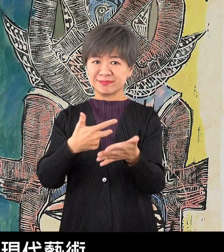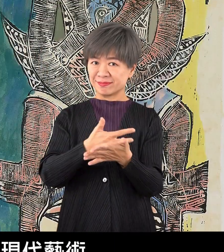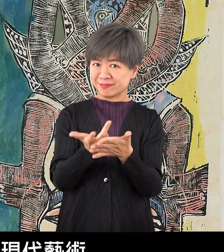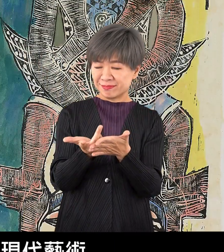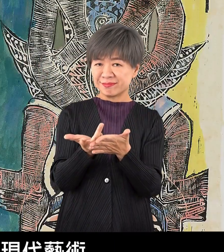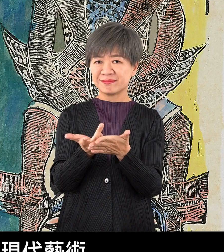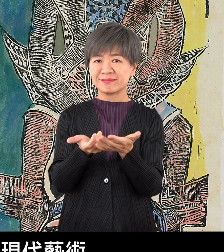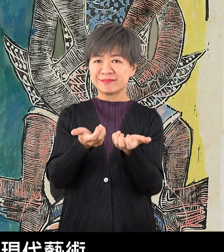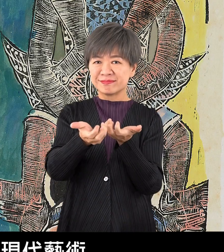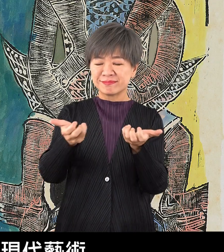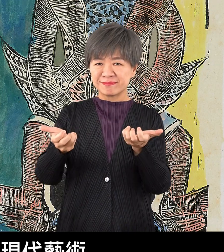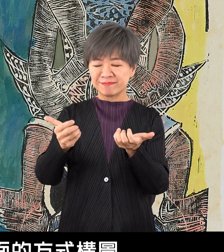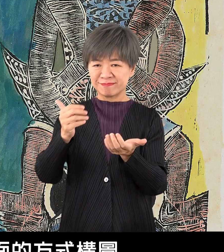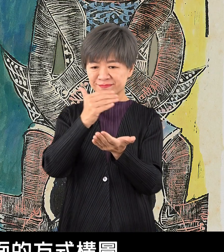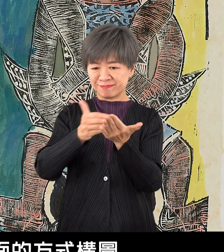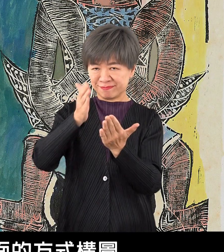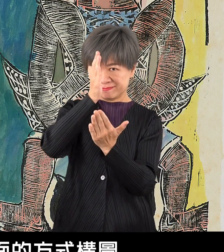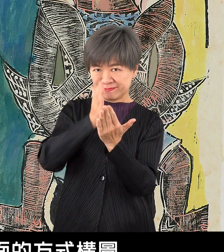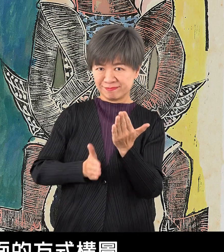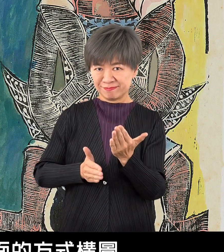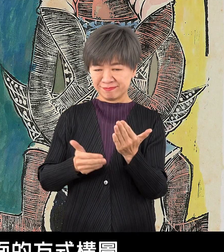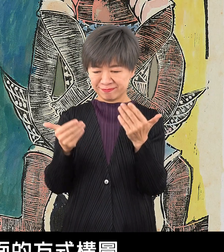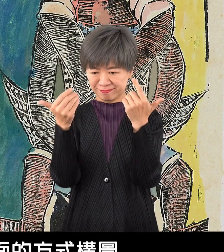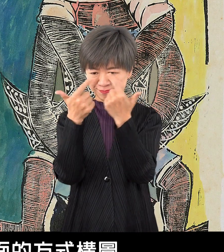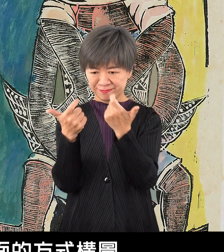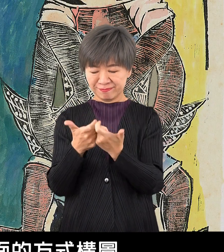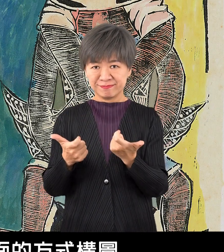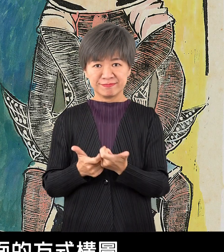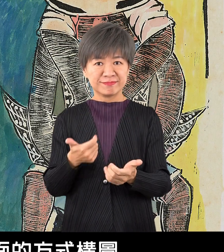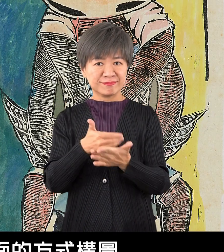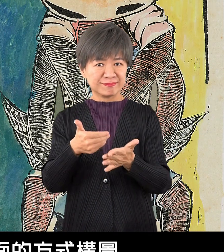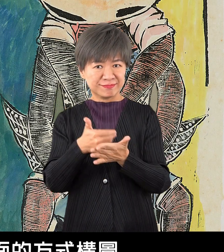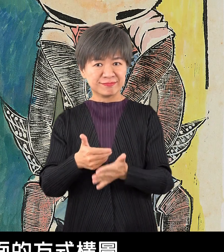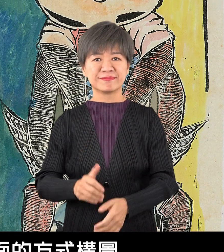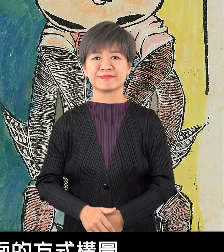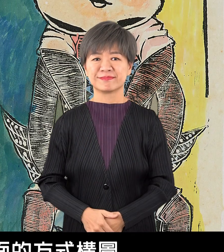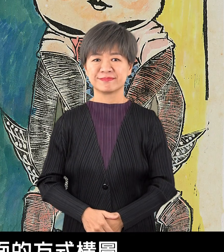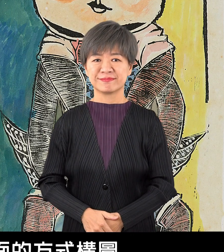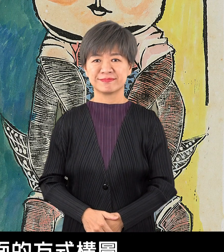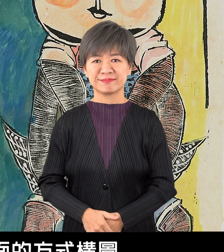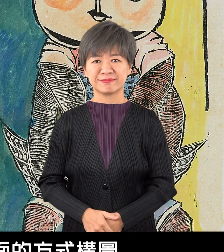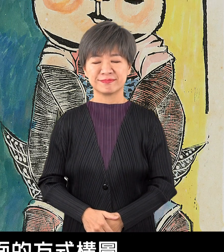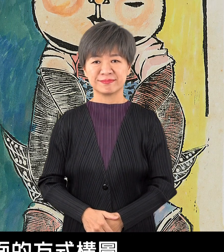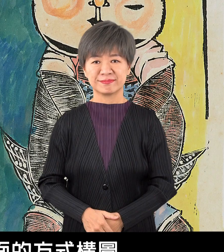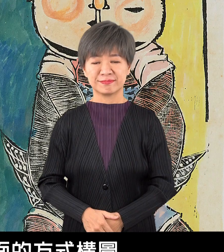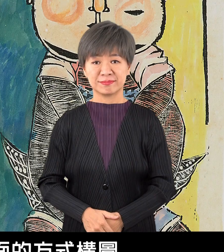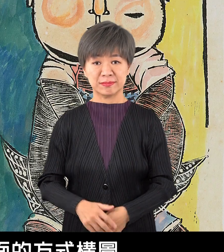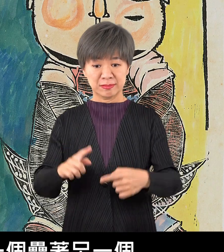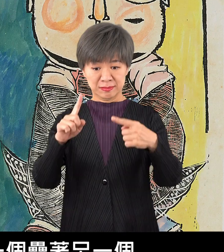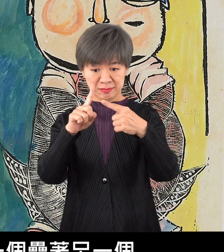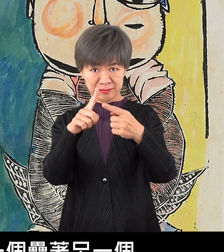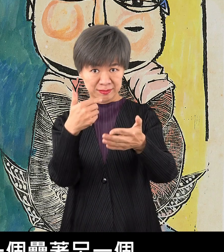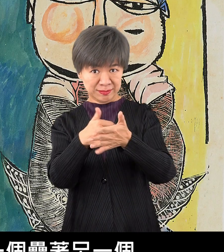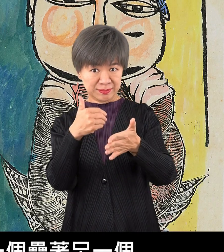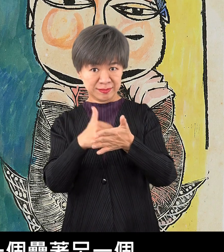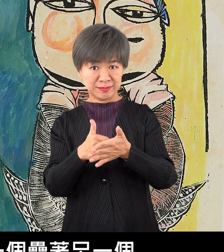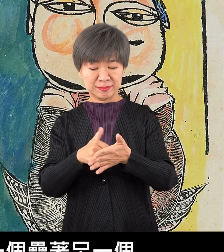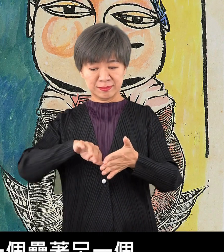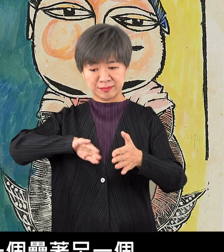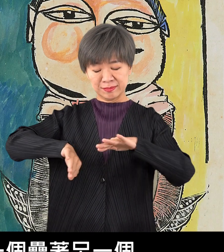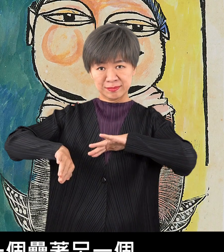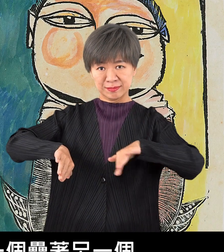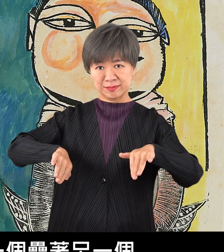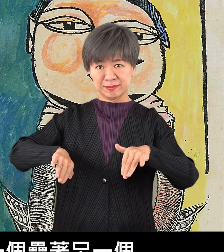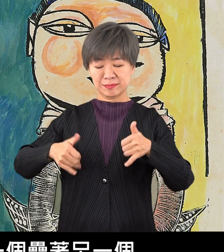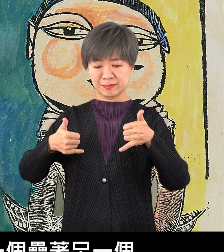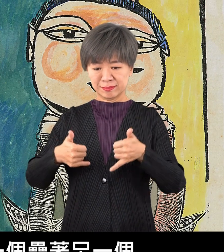用现代艺术分割或组合画面的方式构图，画中人物